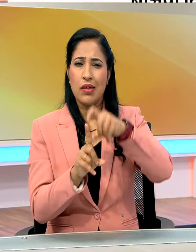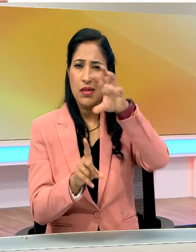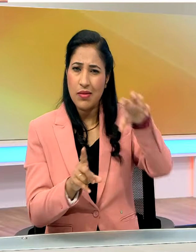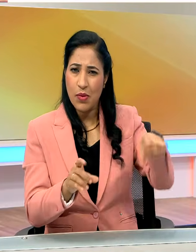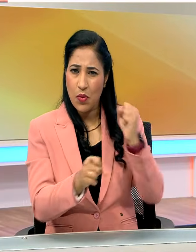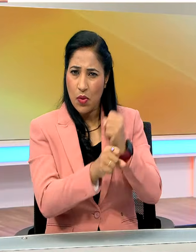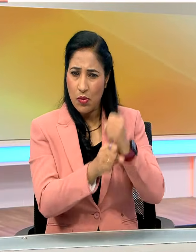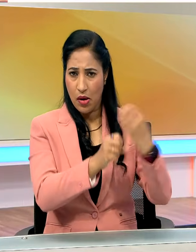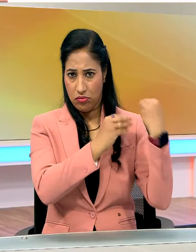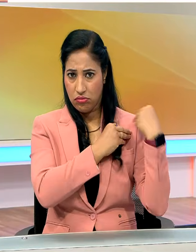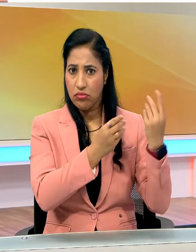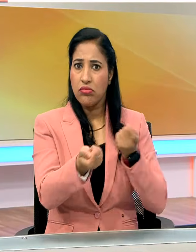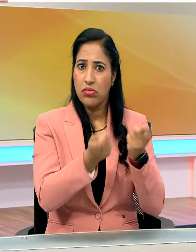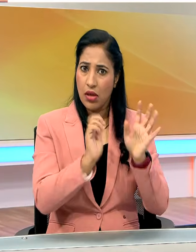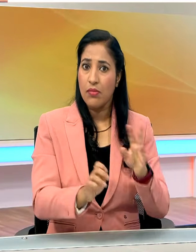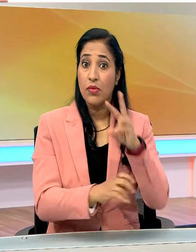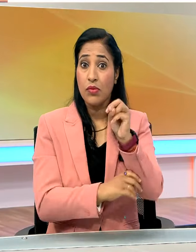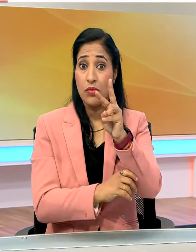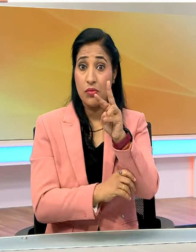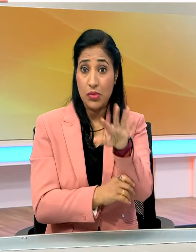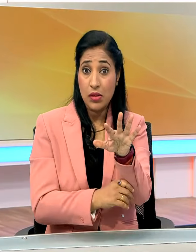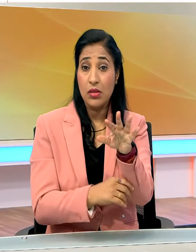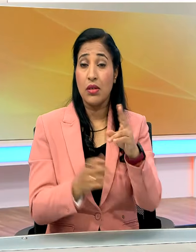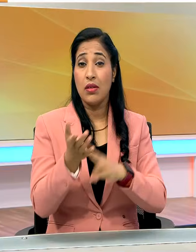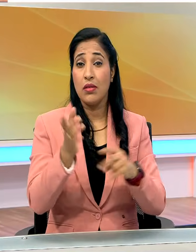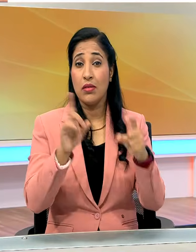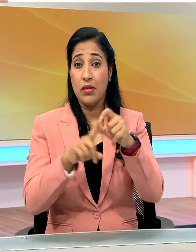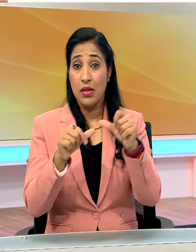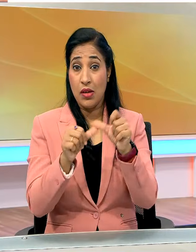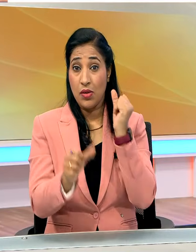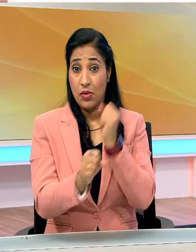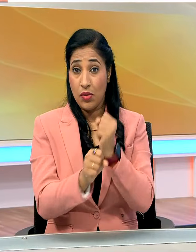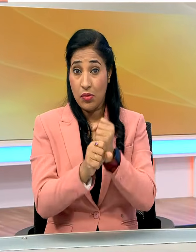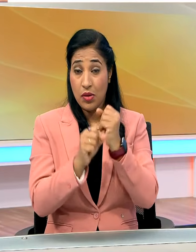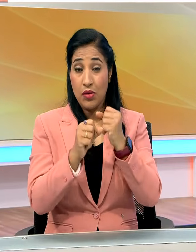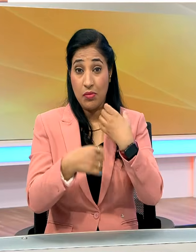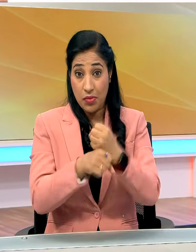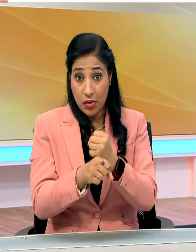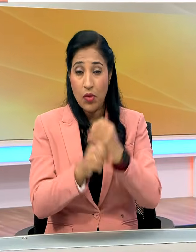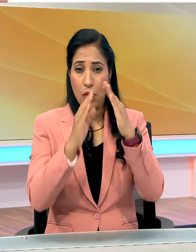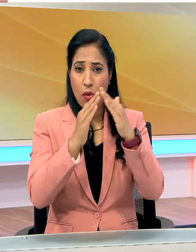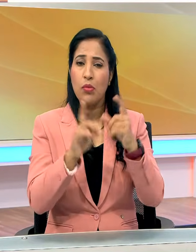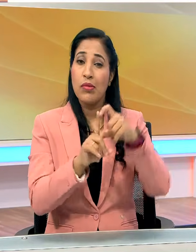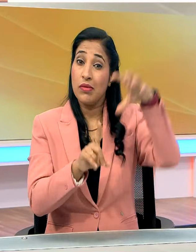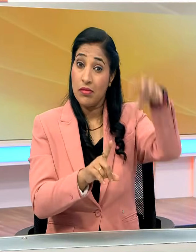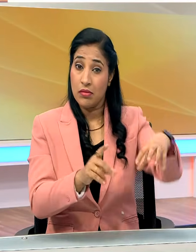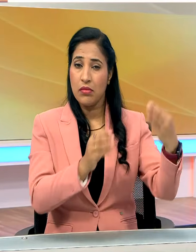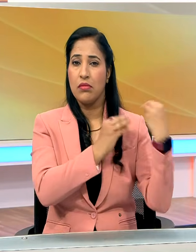संभाली। 2025 में जब एनडीए सरकार बनी तो उन्हें गृह मंत्रालय की जिम्मेदारी मिली थी।